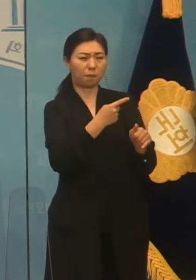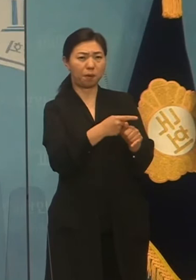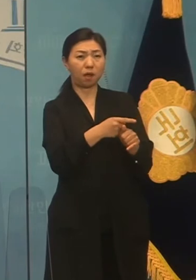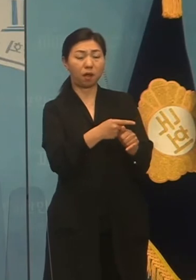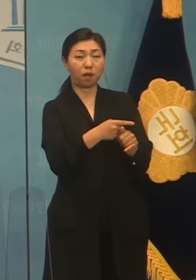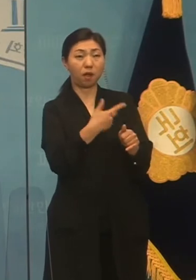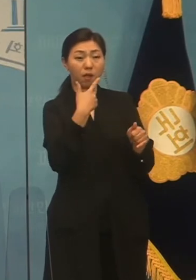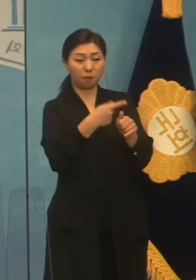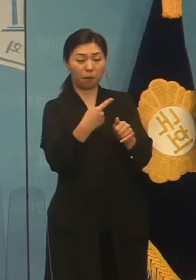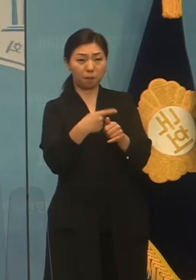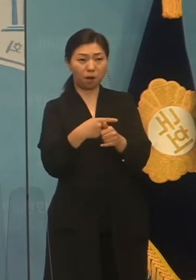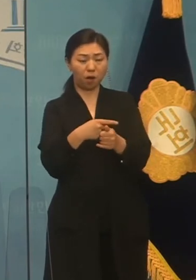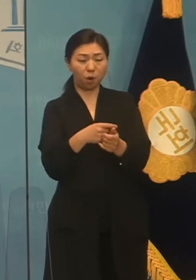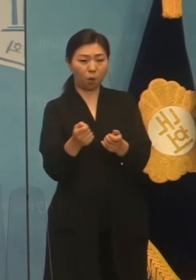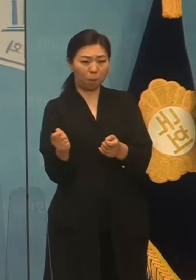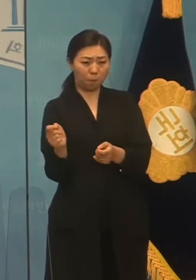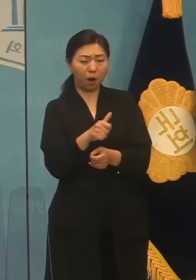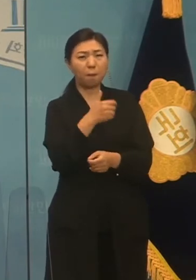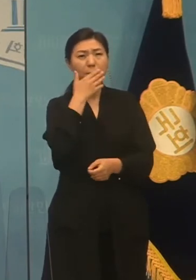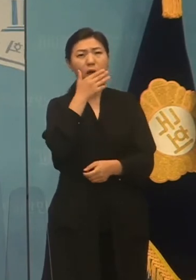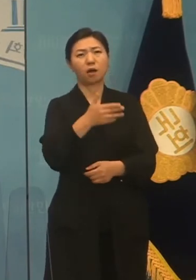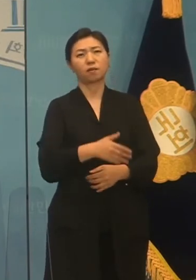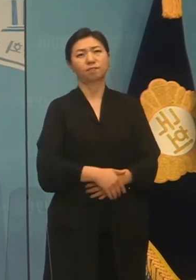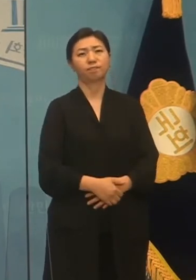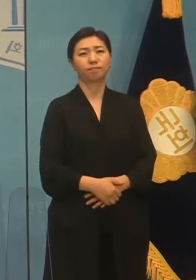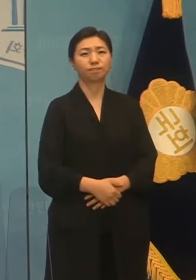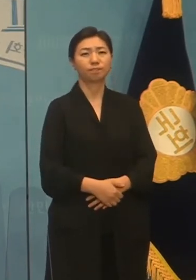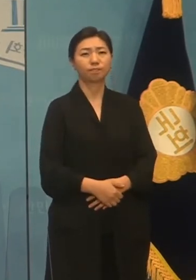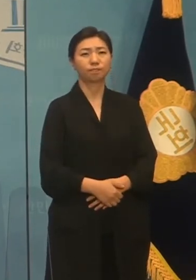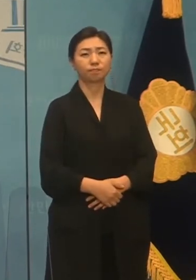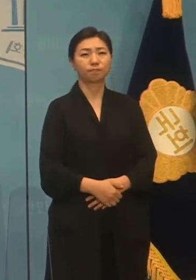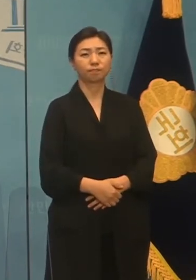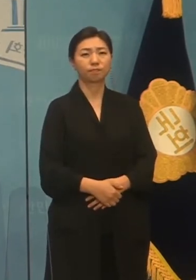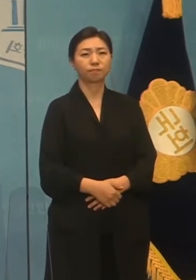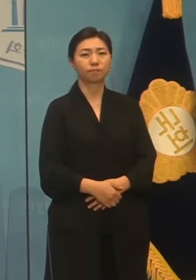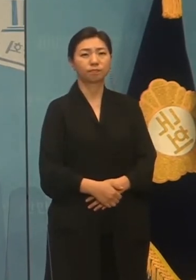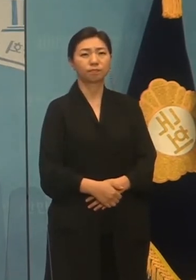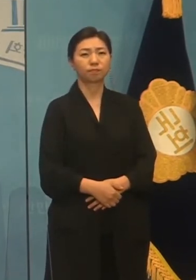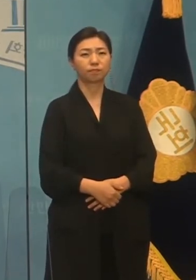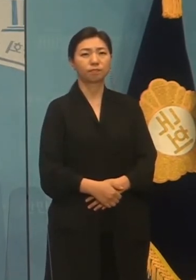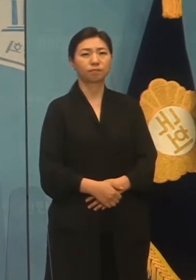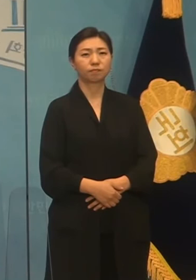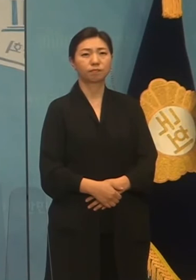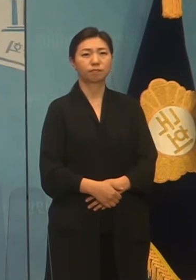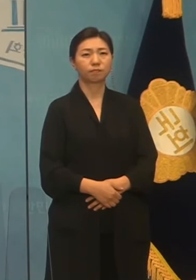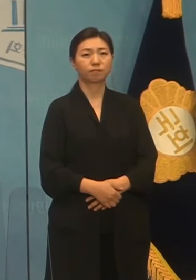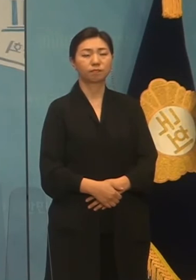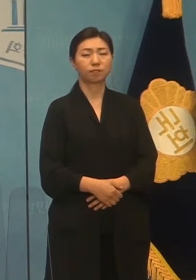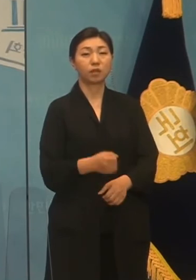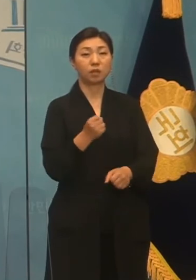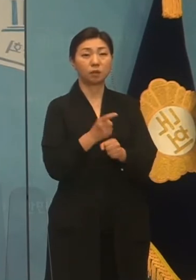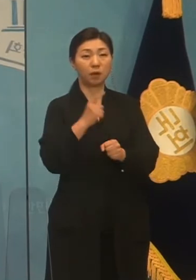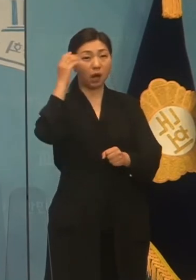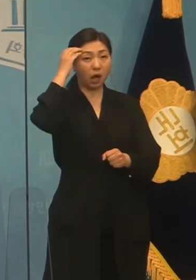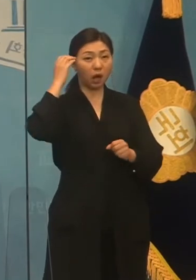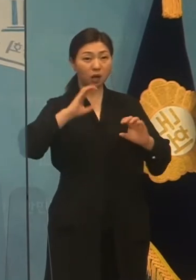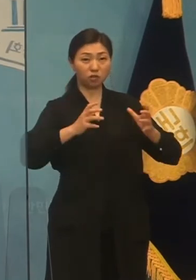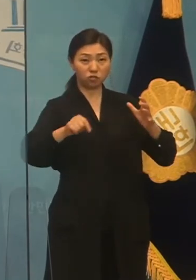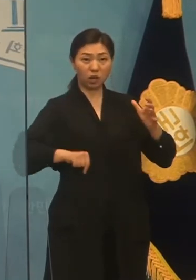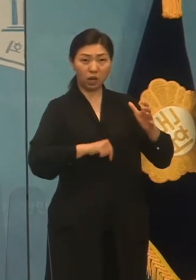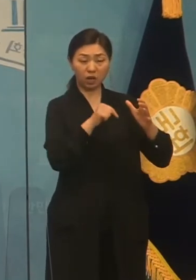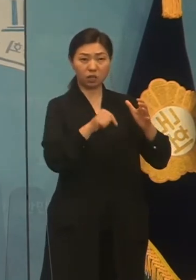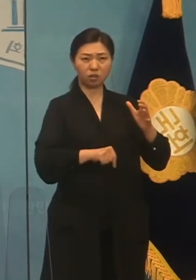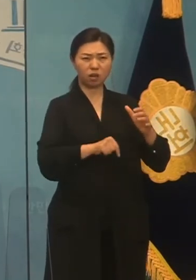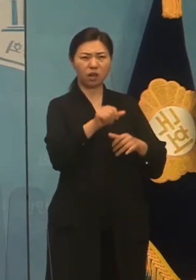획기적으로 끌어올리는 계기가 될 것으로 전망됩니다. 이미 국내에서는